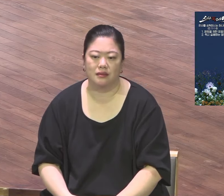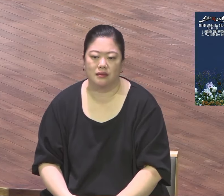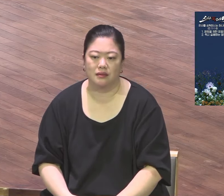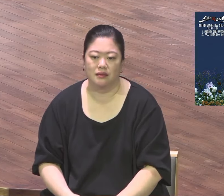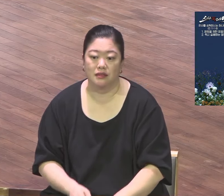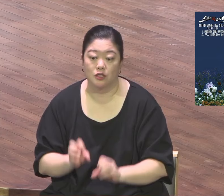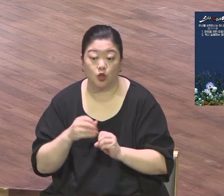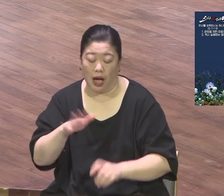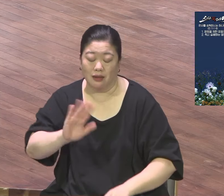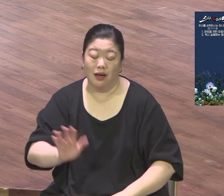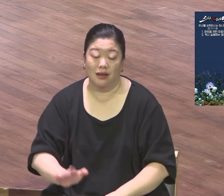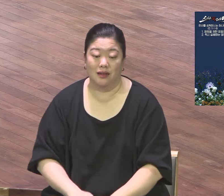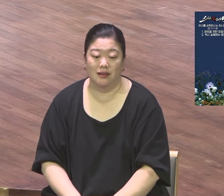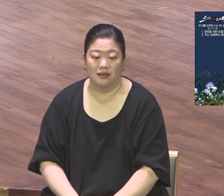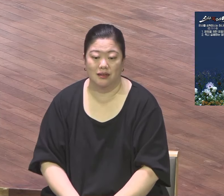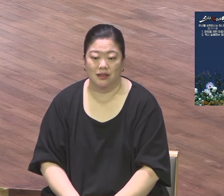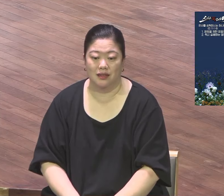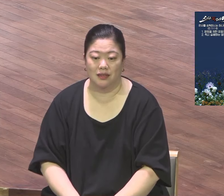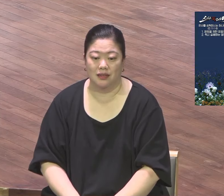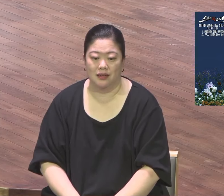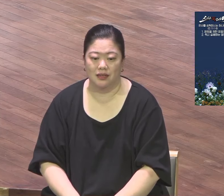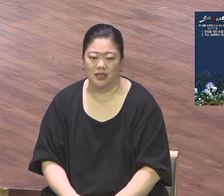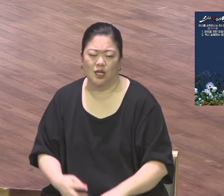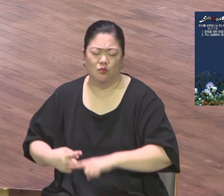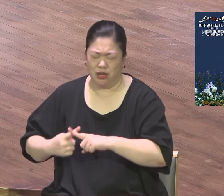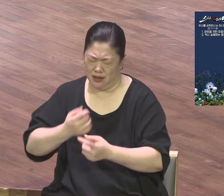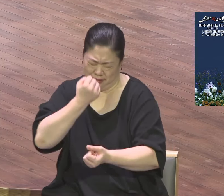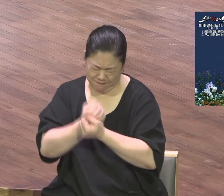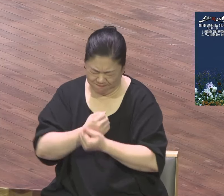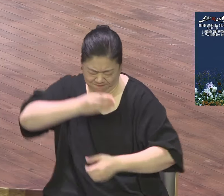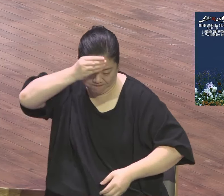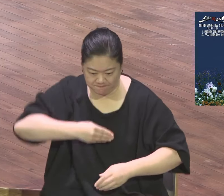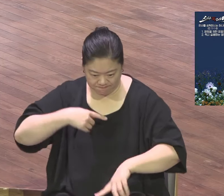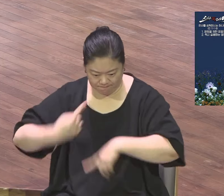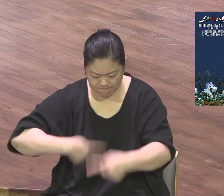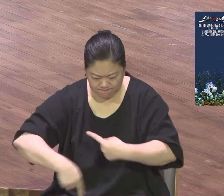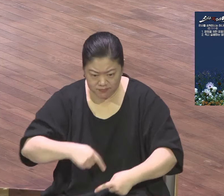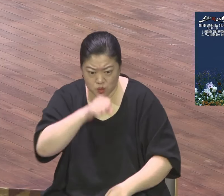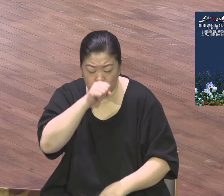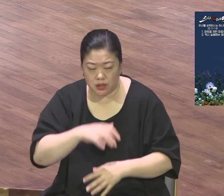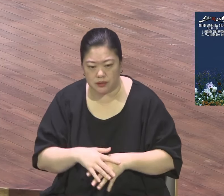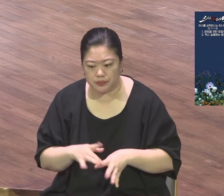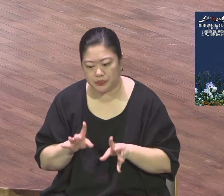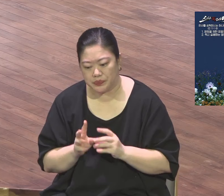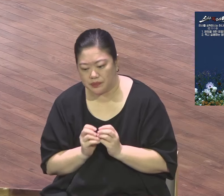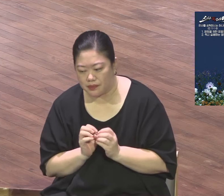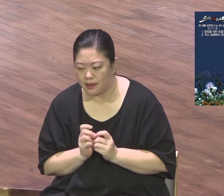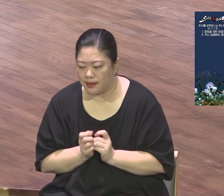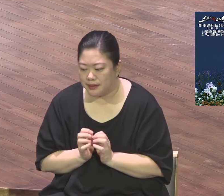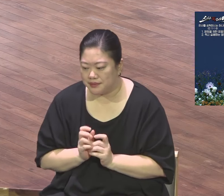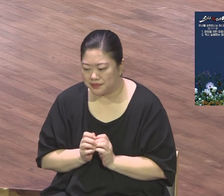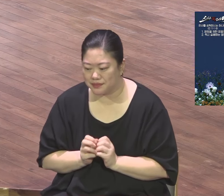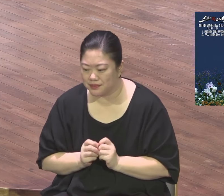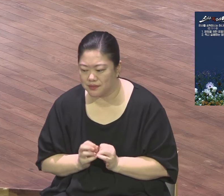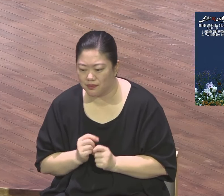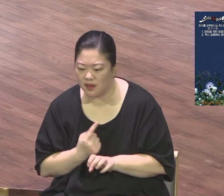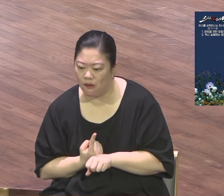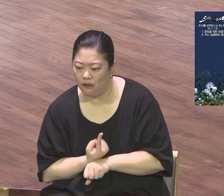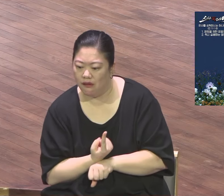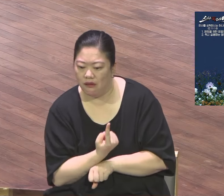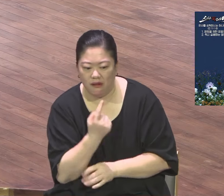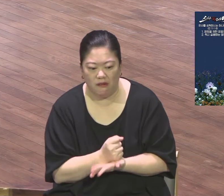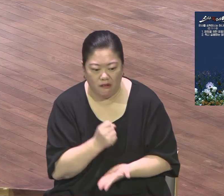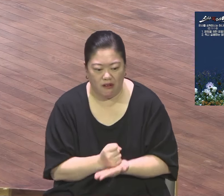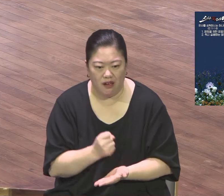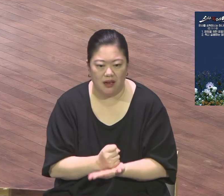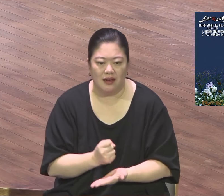났어. 아무것도 못해. 응답 하나도 없어. 뻥이야. 영계 DNA 아니에요 그거.